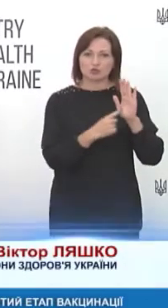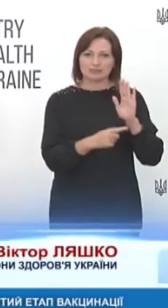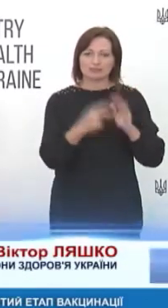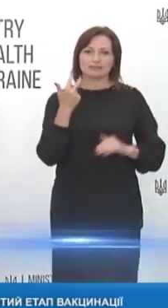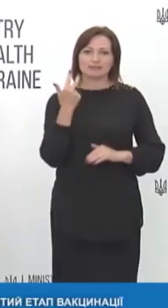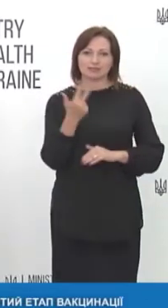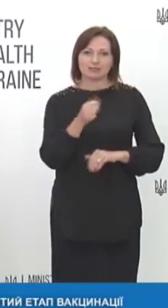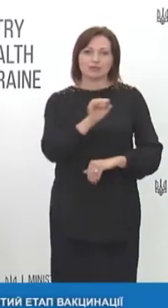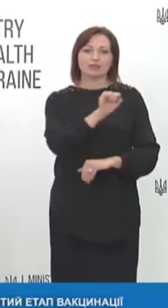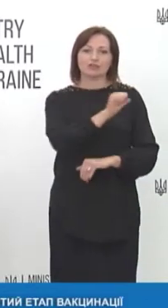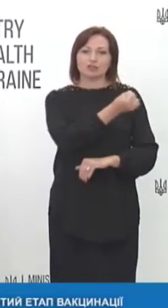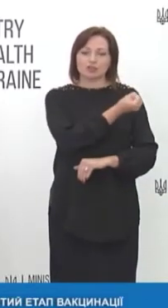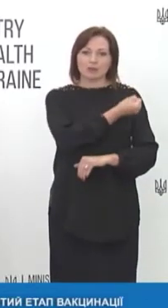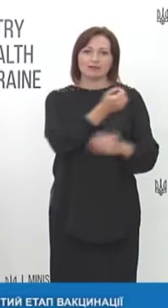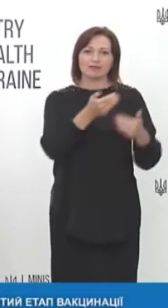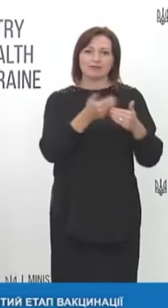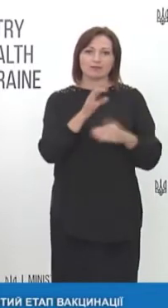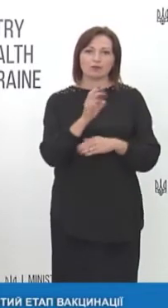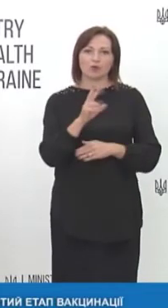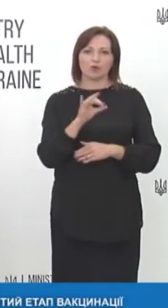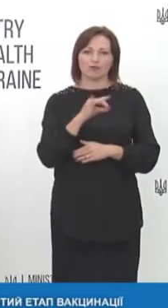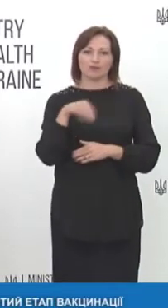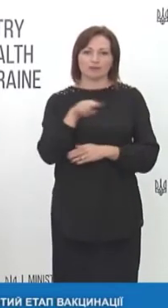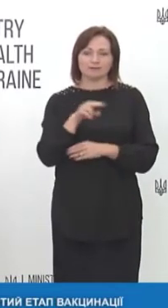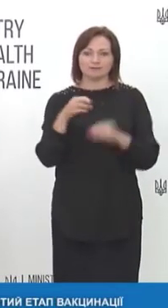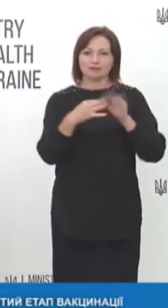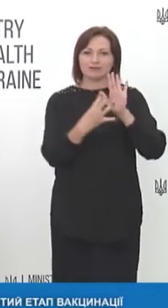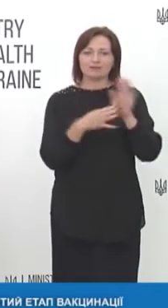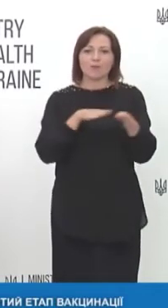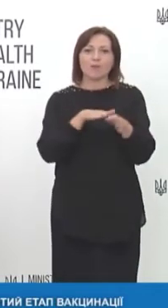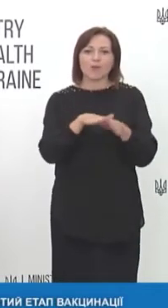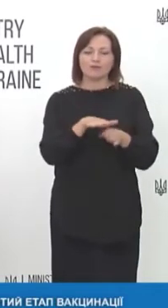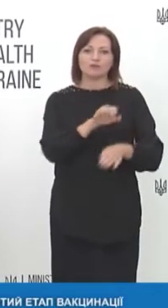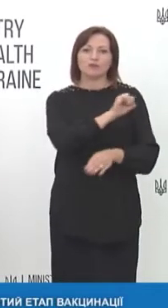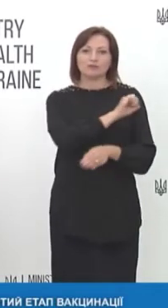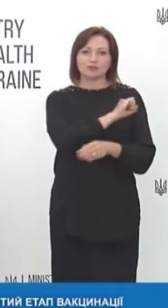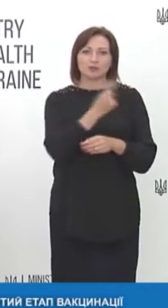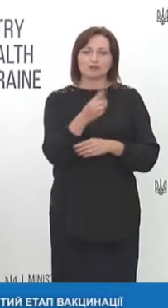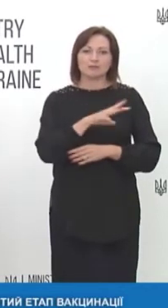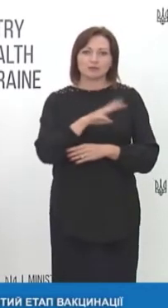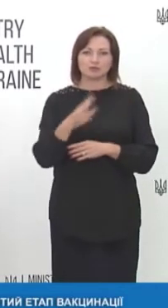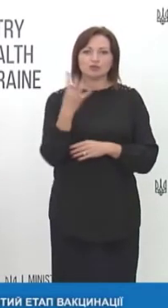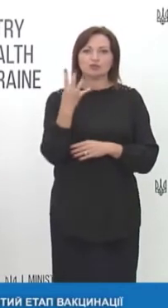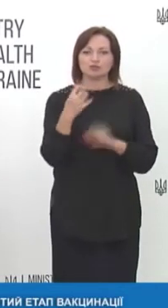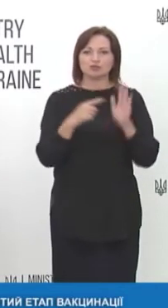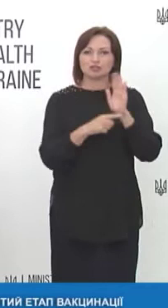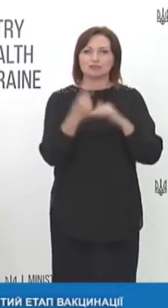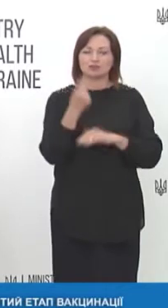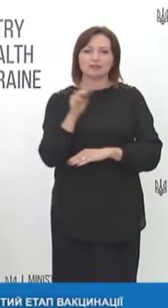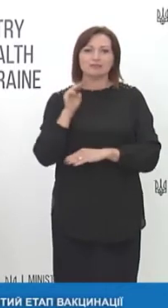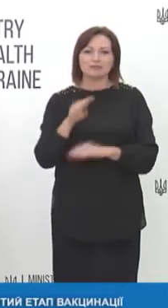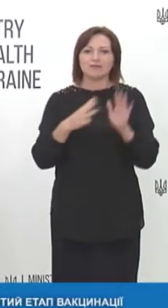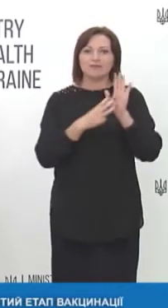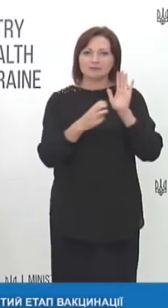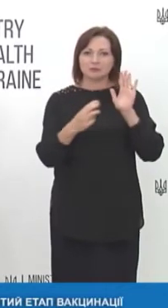663 щеплення від COVID-19. Повністю вакциновані 1 мільйон 461